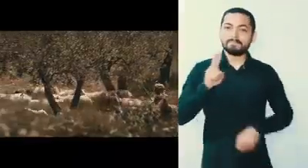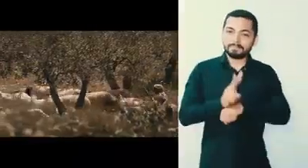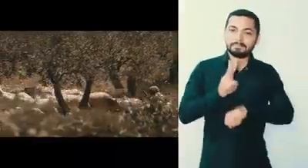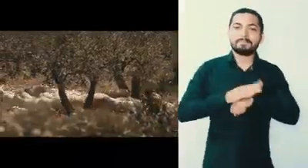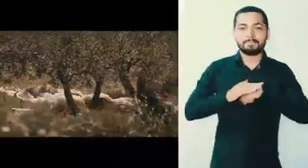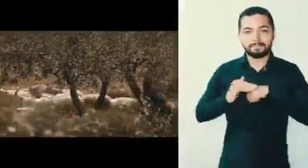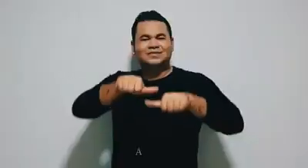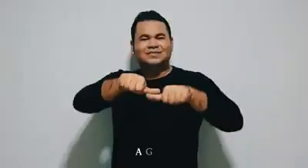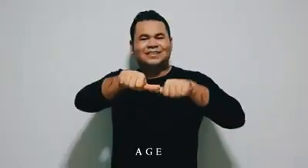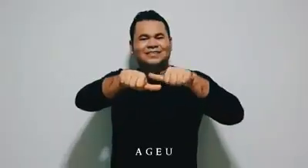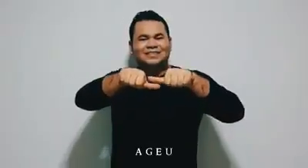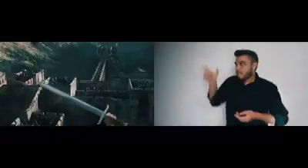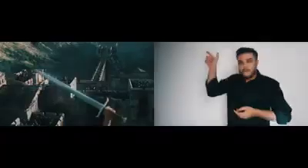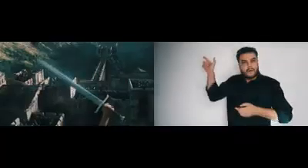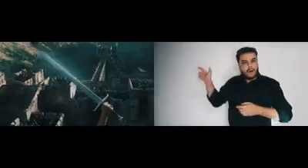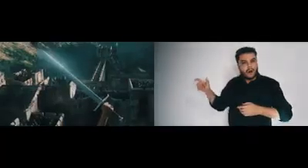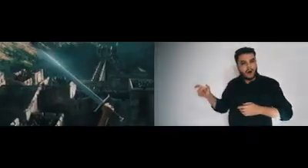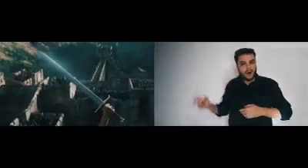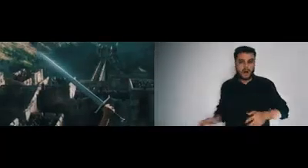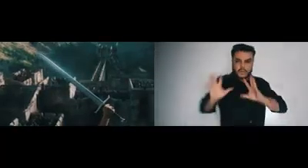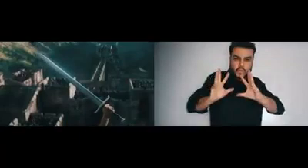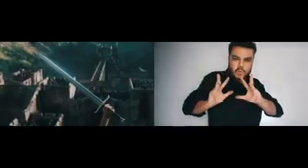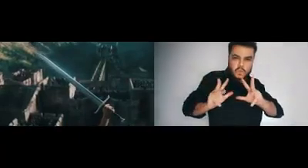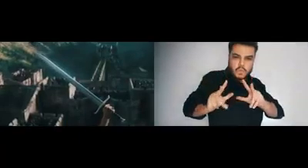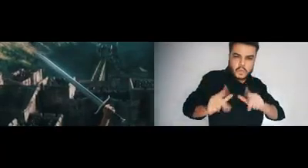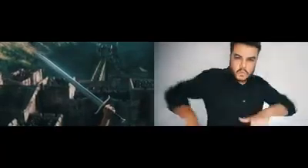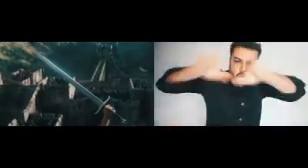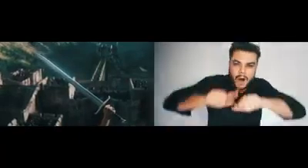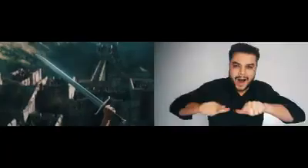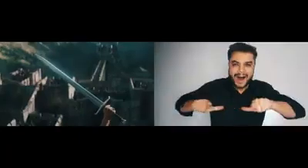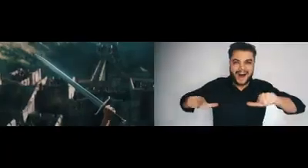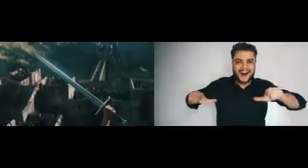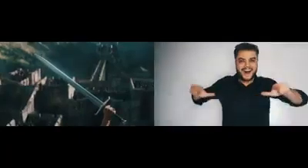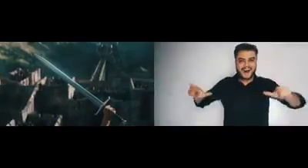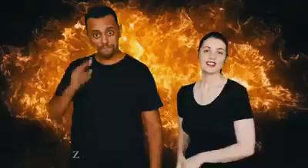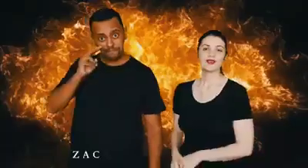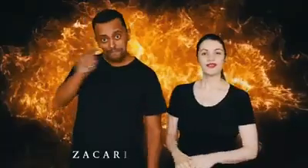o pastor zeloso. Ageu a herança, ele vem restaurar.